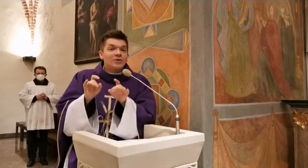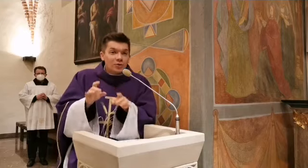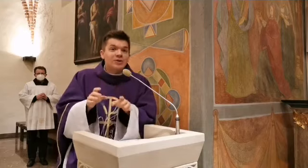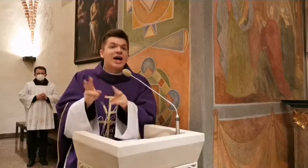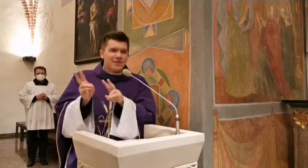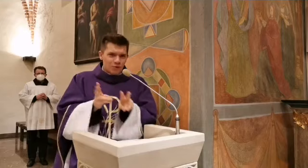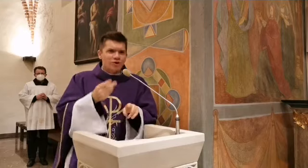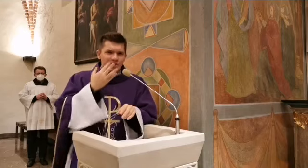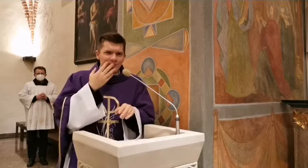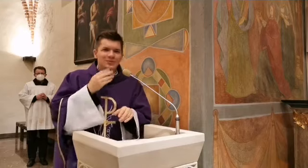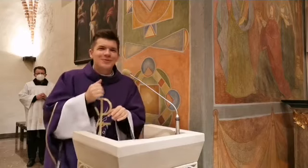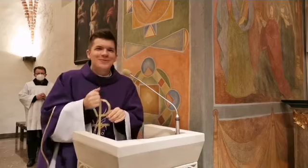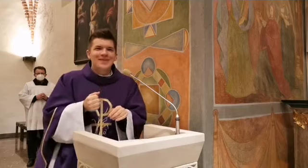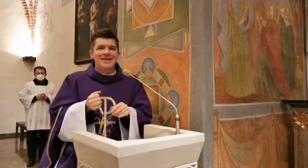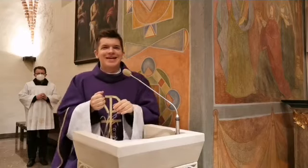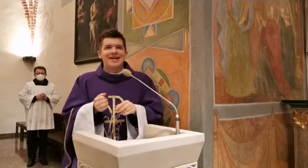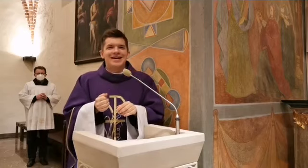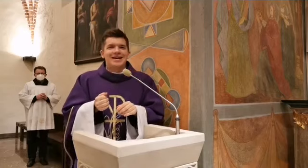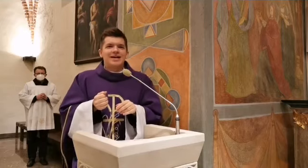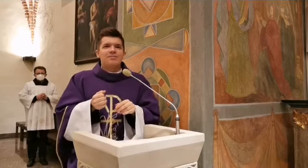boi się wirusa, ale wróci, mówił.